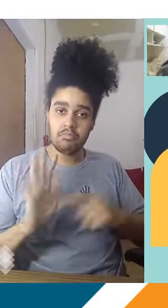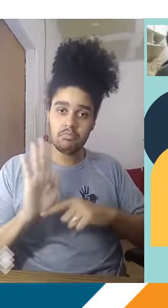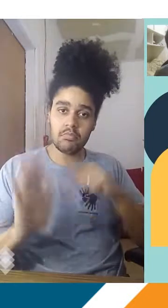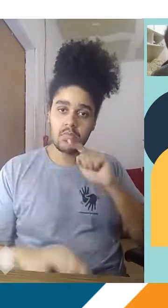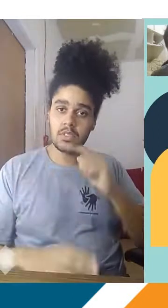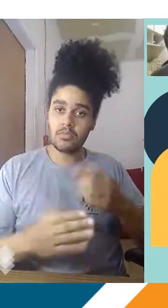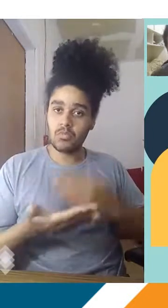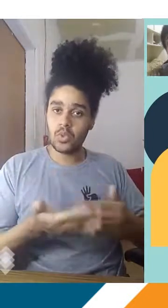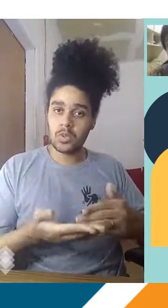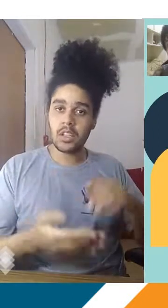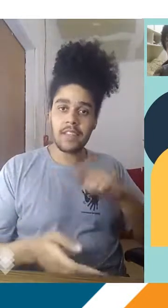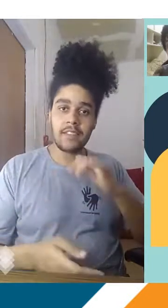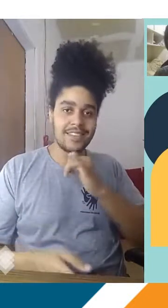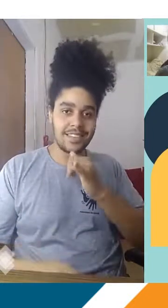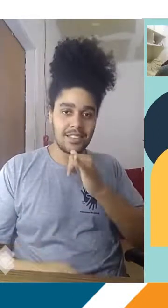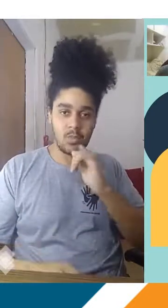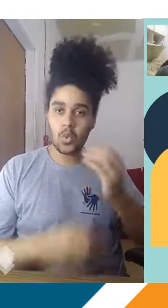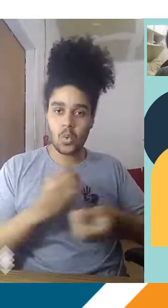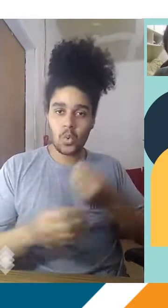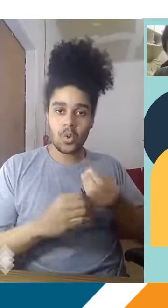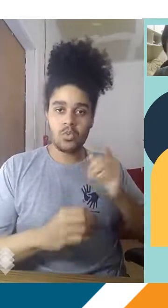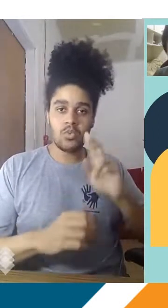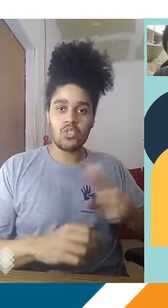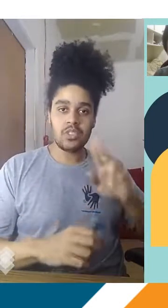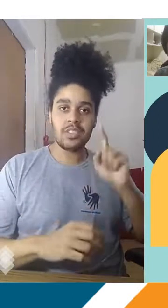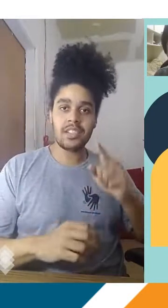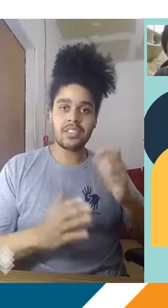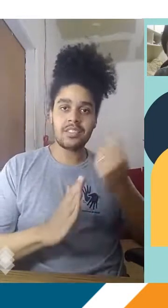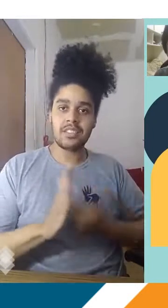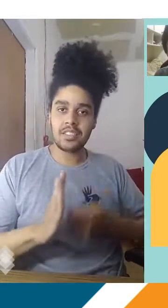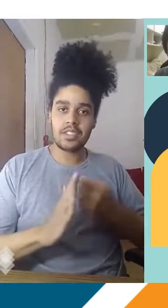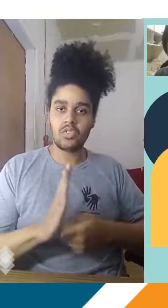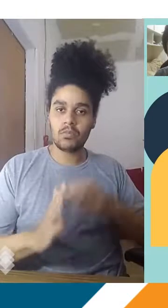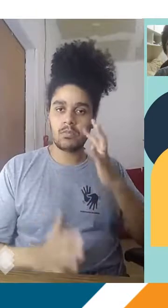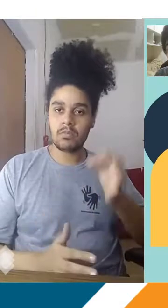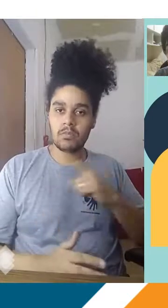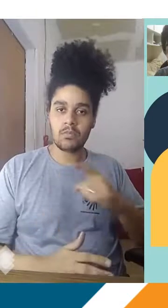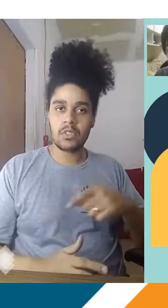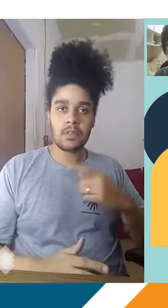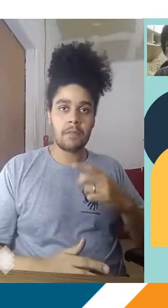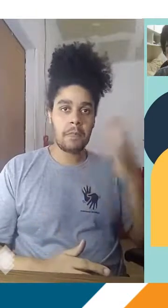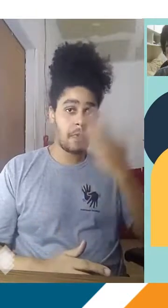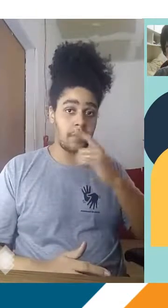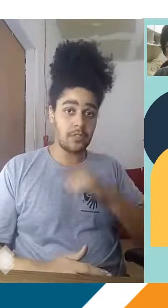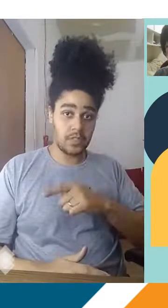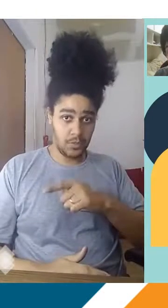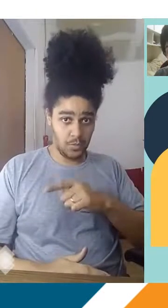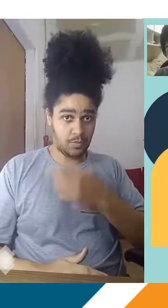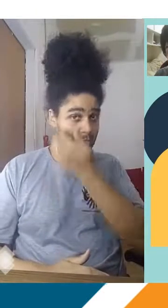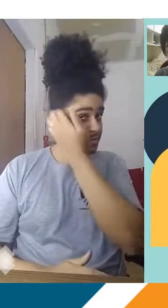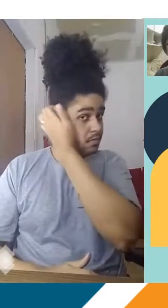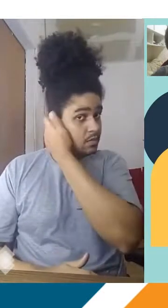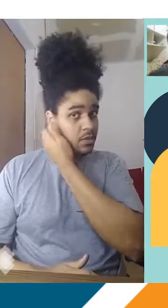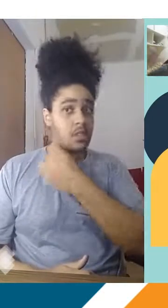viu lá no começo? Aqui a gente pode ver um exemplo de como, talvez, usar um desses textos motivadores. Reparem. Prova